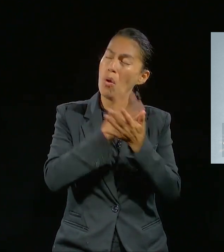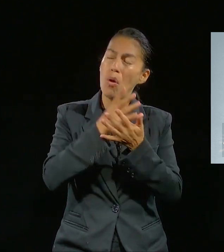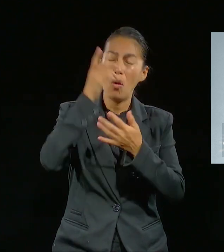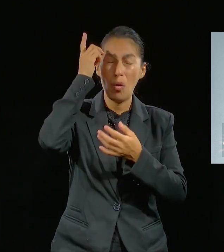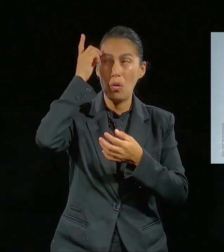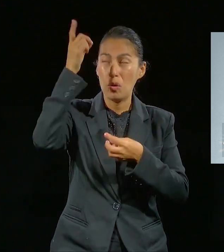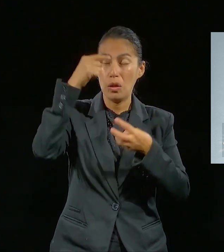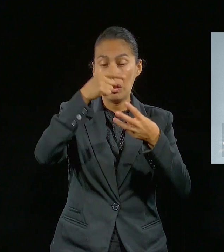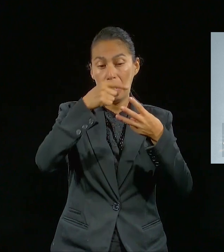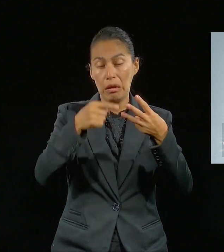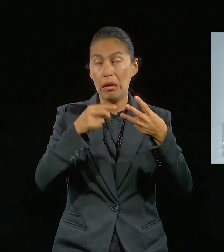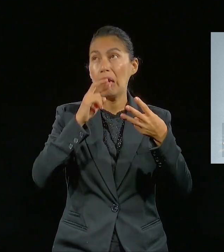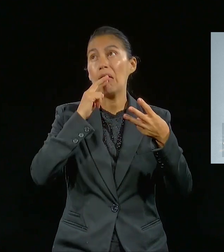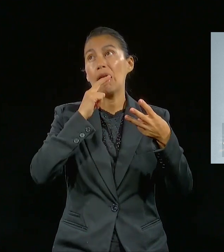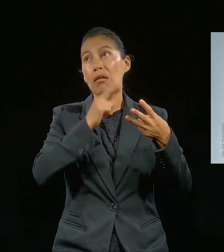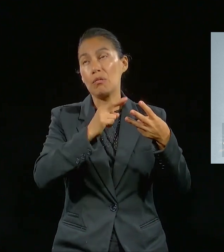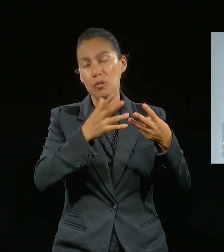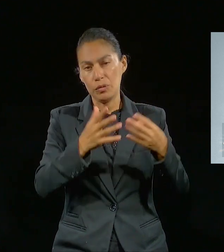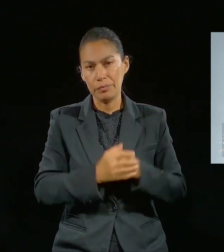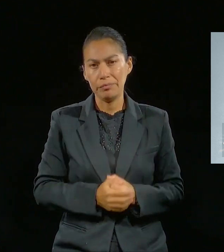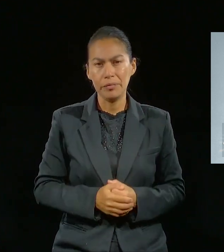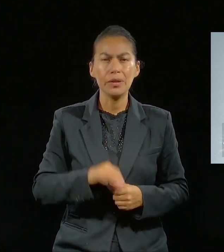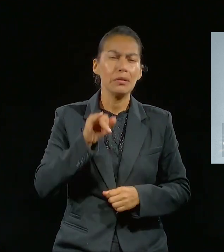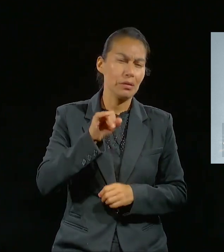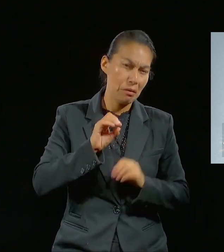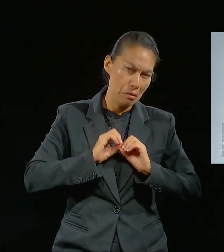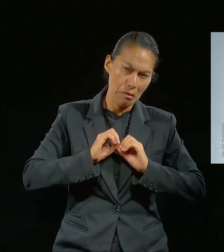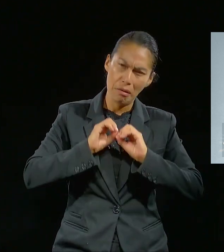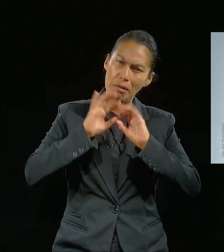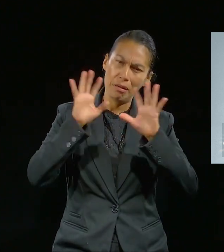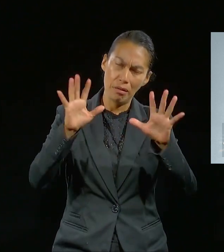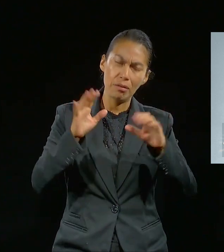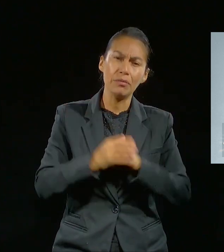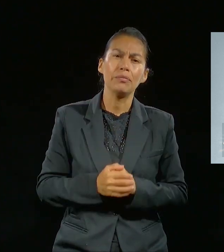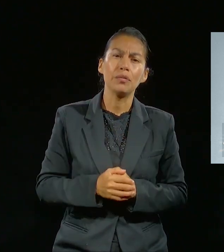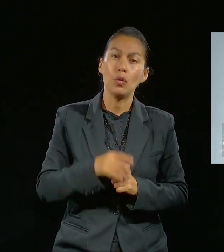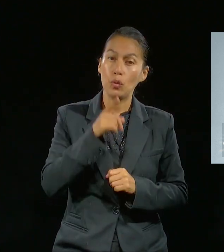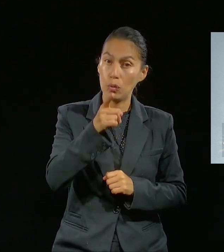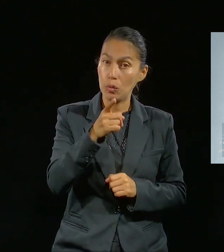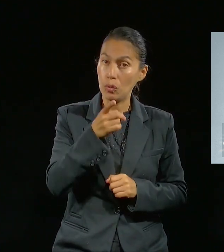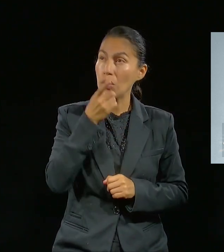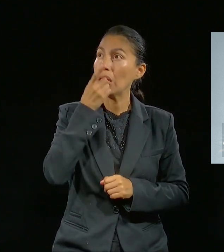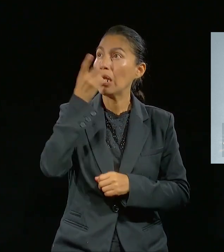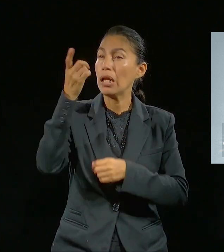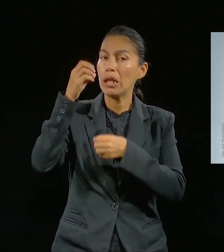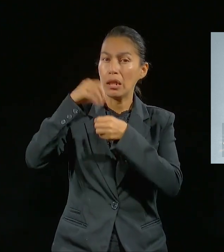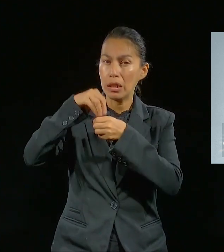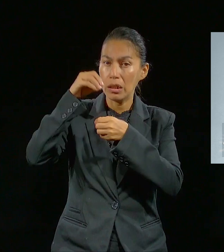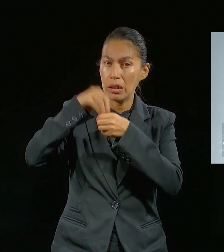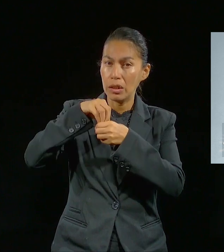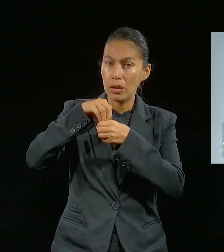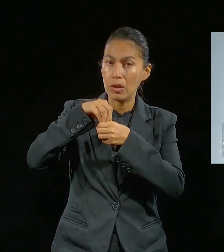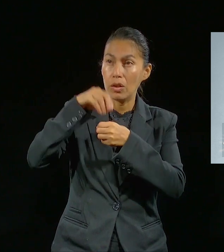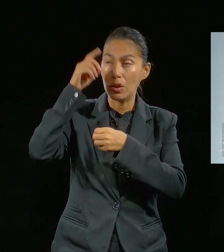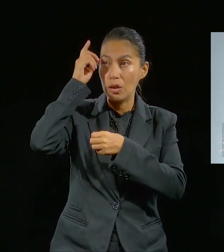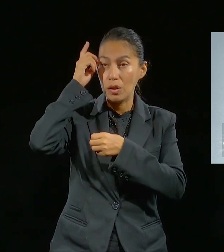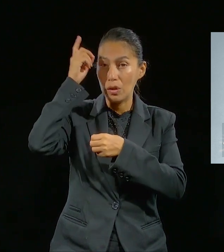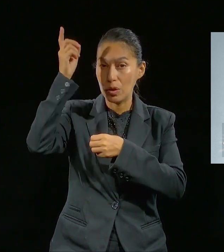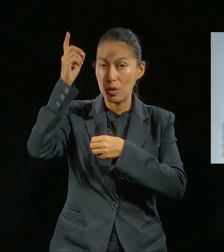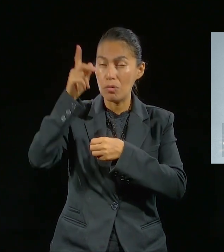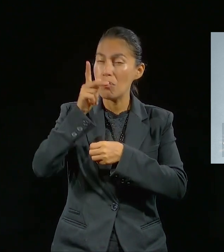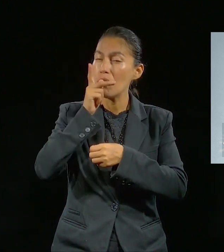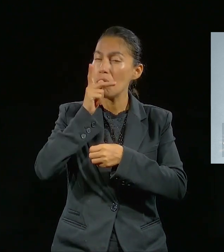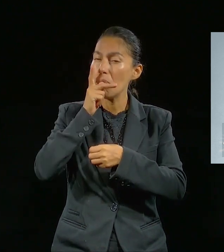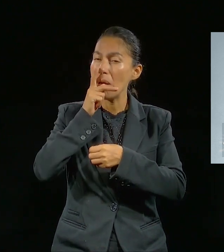Padre Celestial tiene la respuesta a estas necesidades. Sin duda alguna, díselas en privado, que